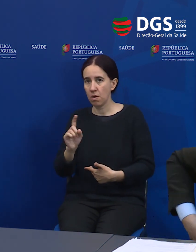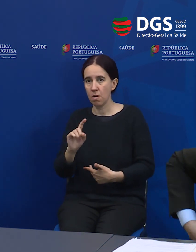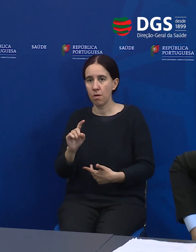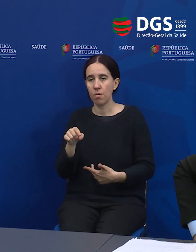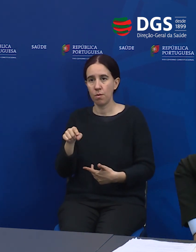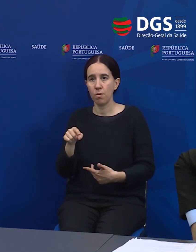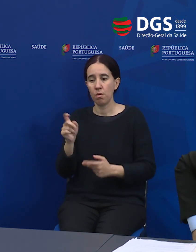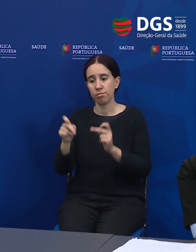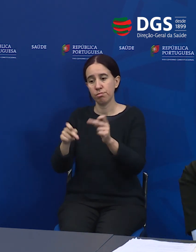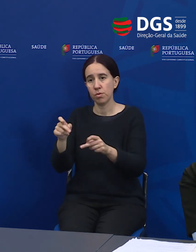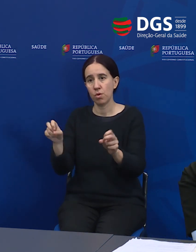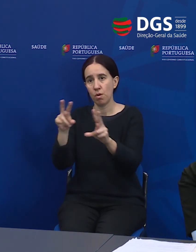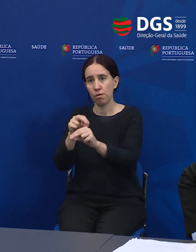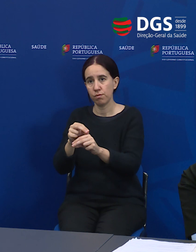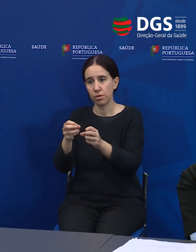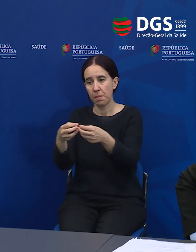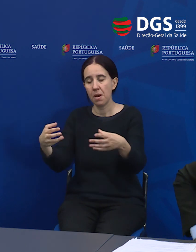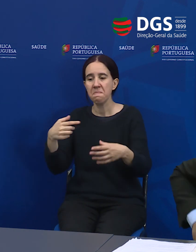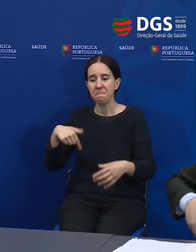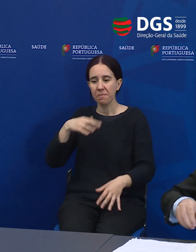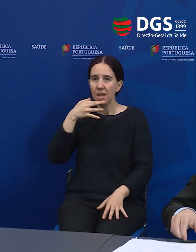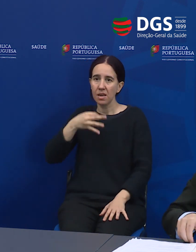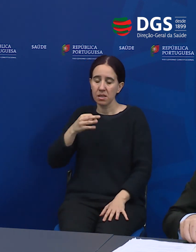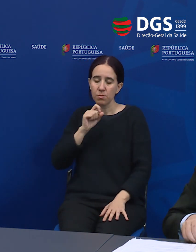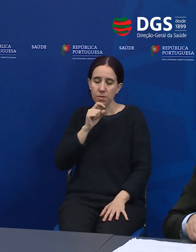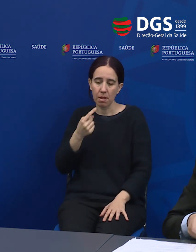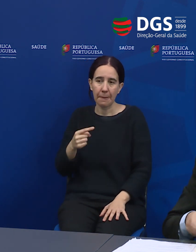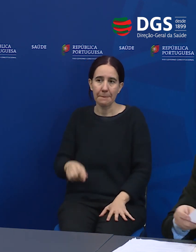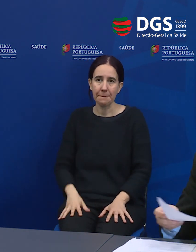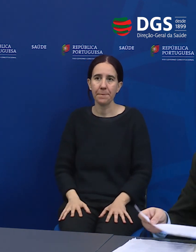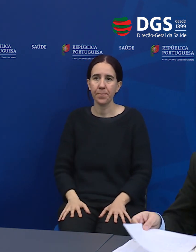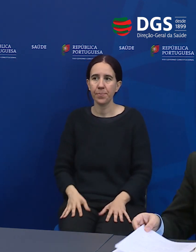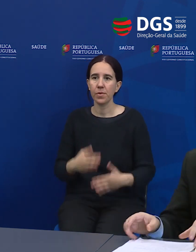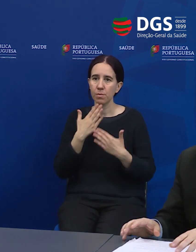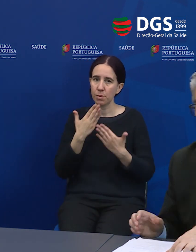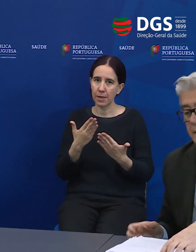existir novos picos embora se acredita que seja uma possibilidade